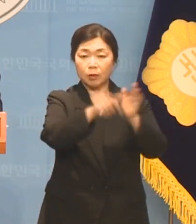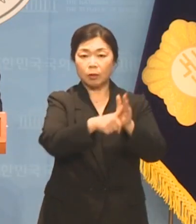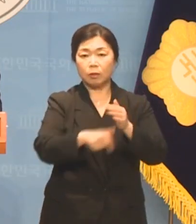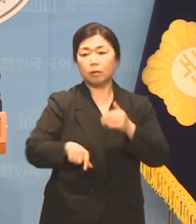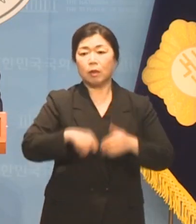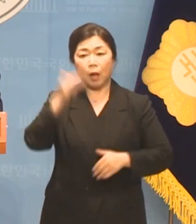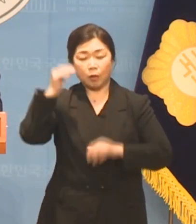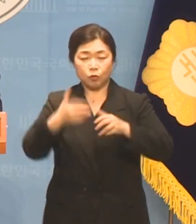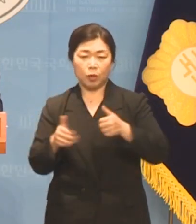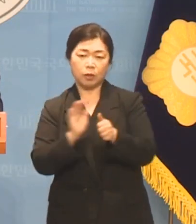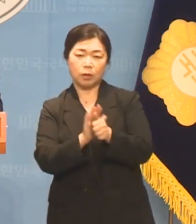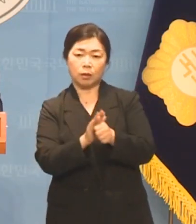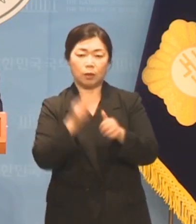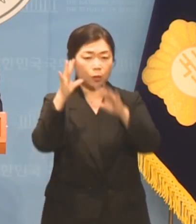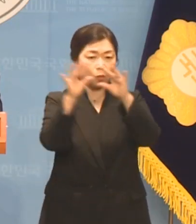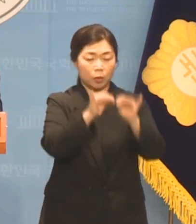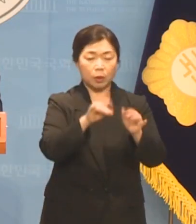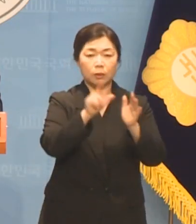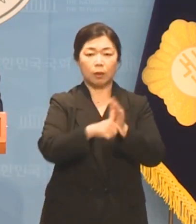동의하에 추진될 것입니다.